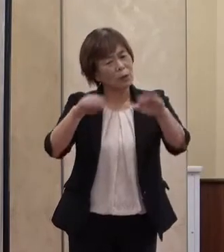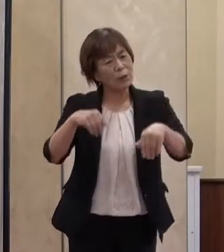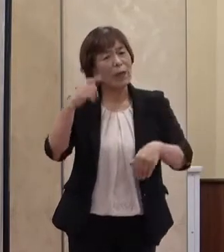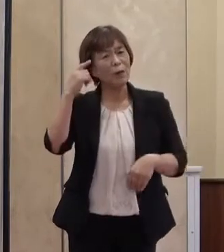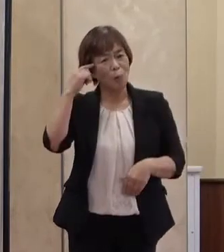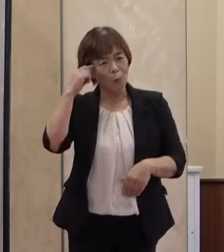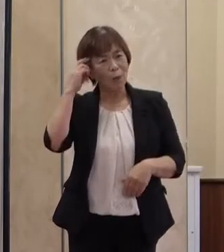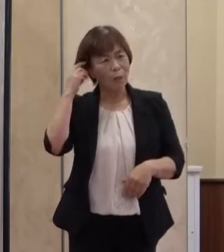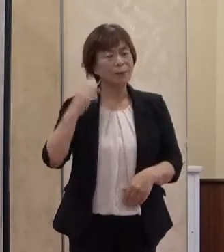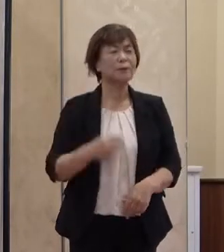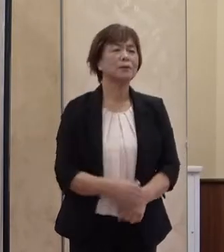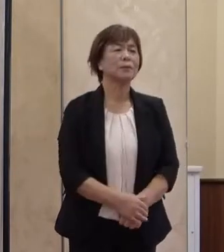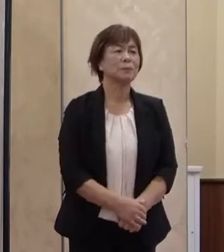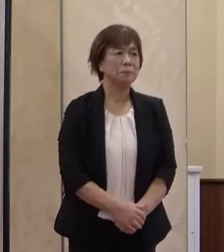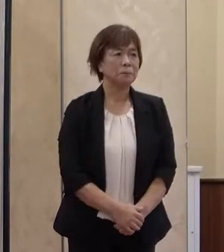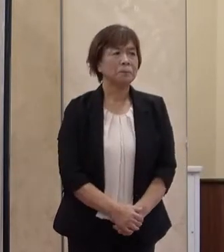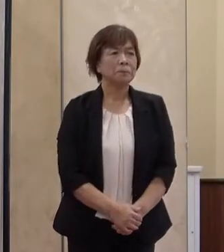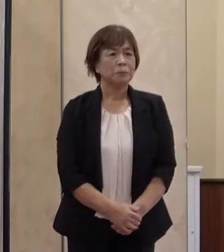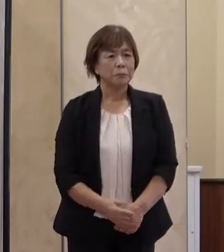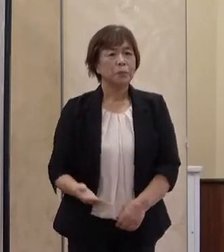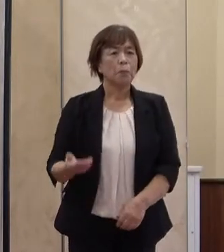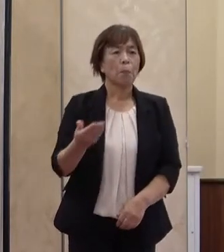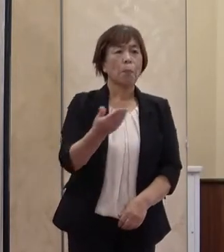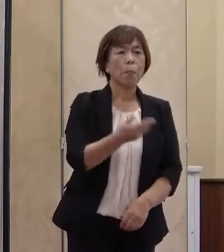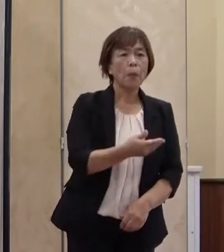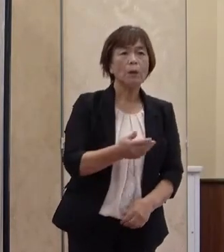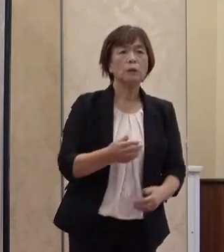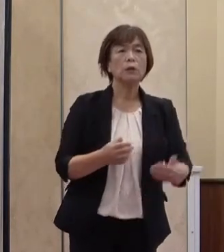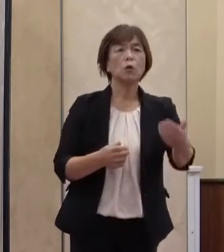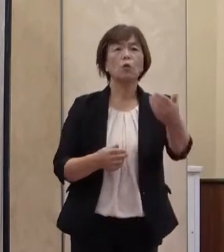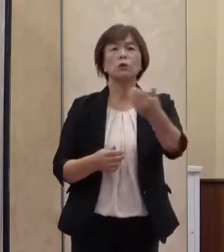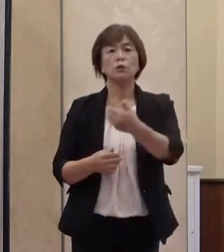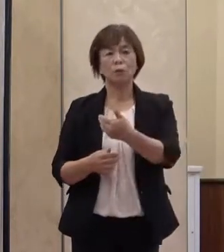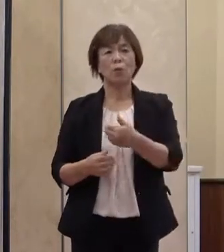ありがとうございました。 はい、次のご質問お願いします。